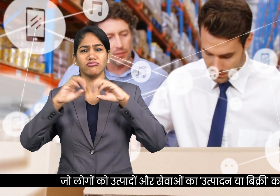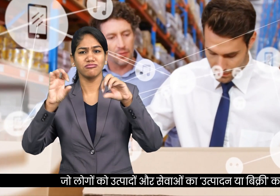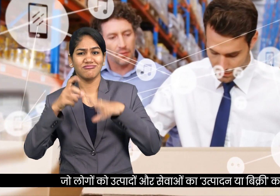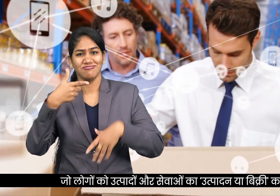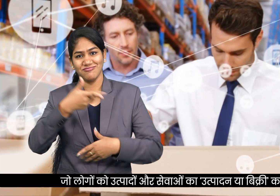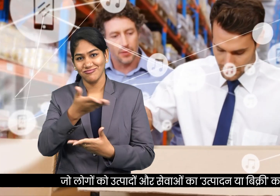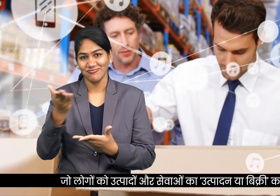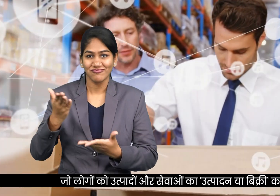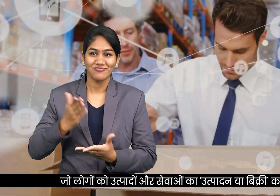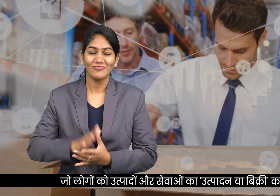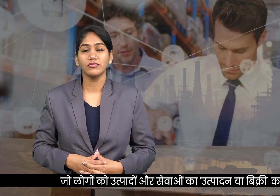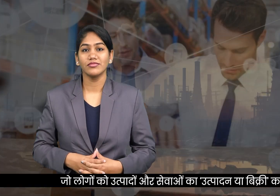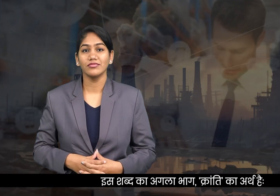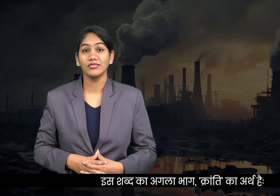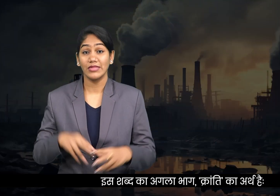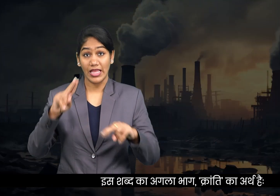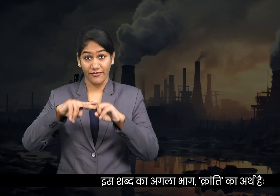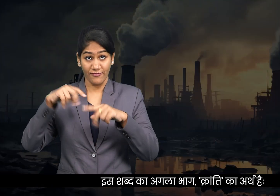है।